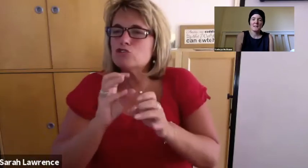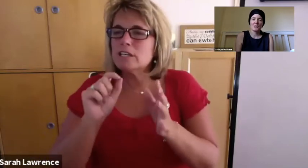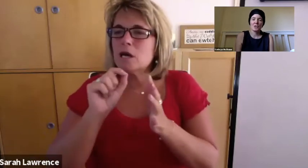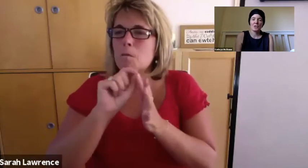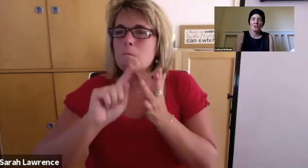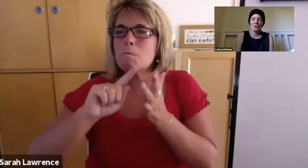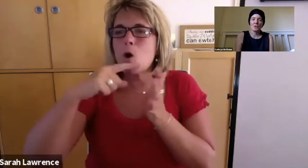adio...